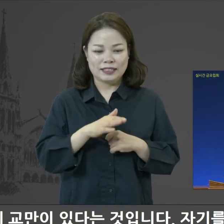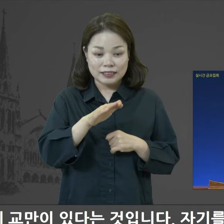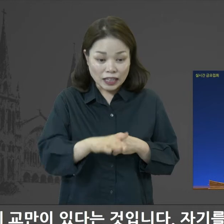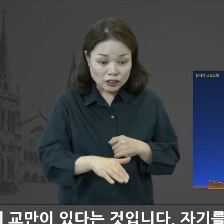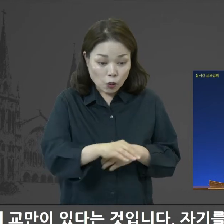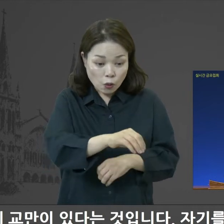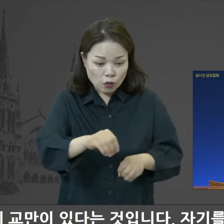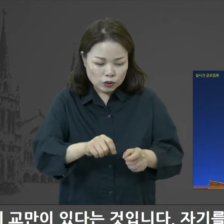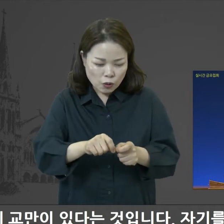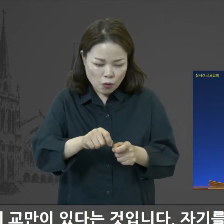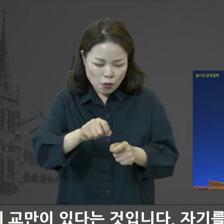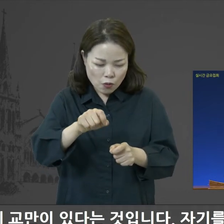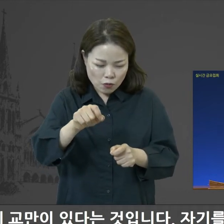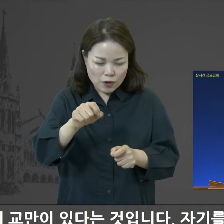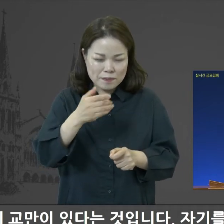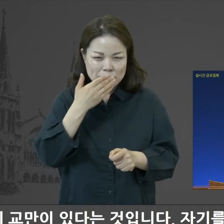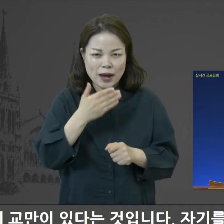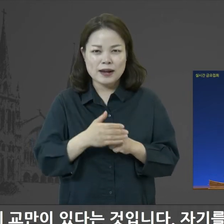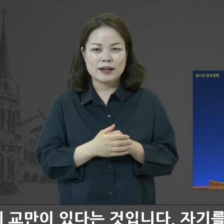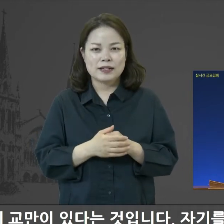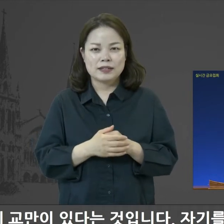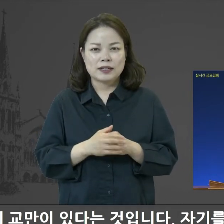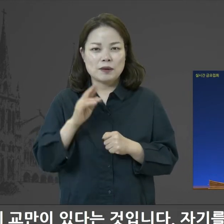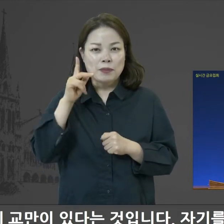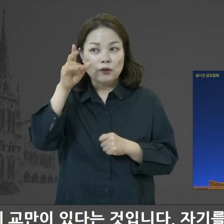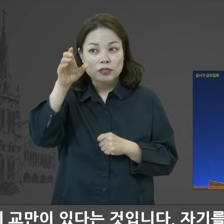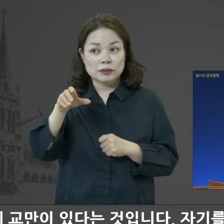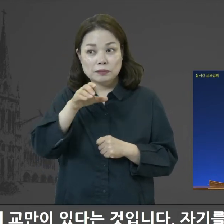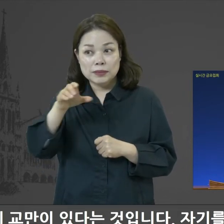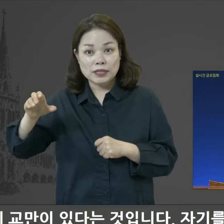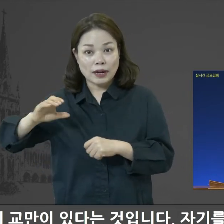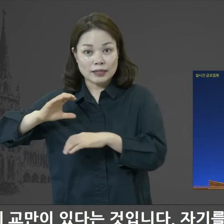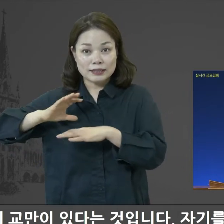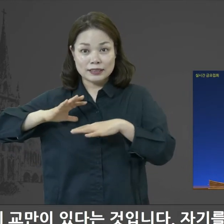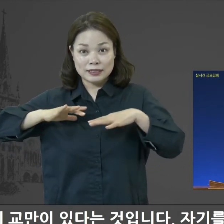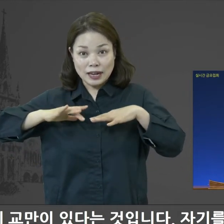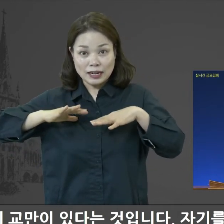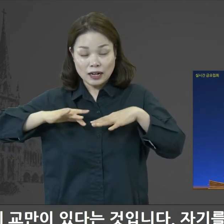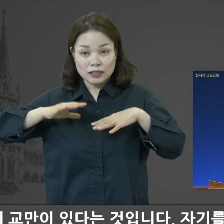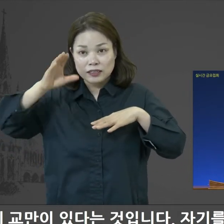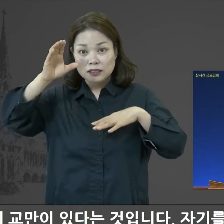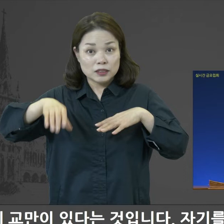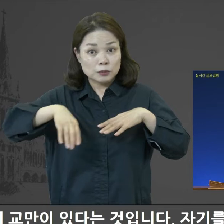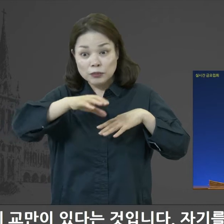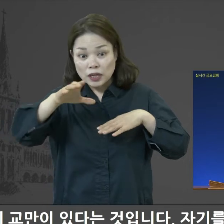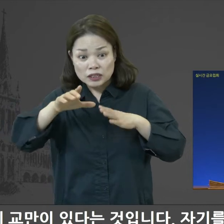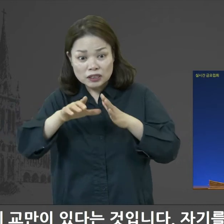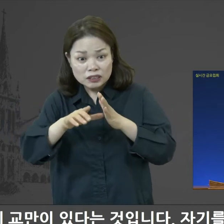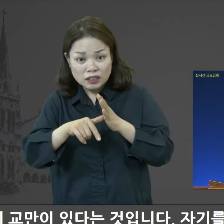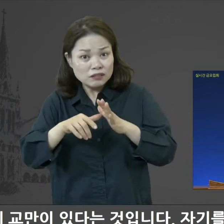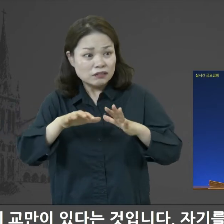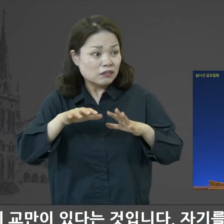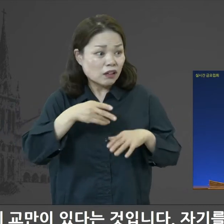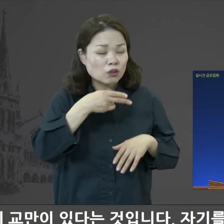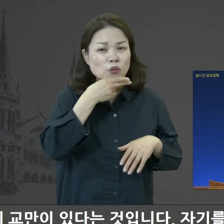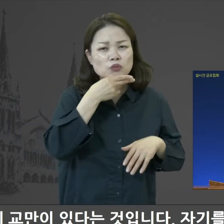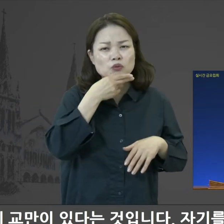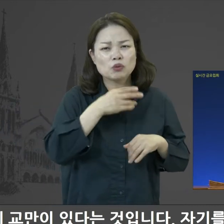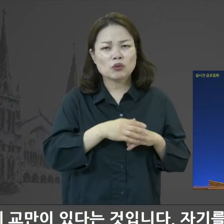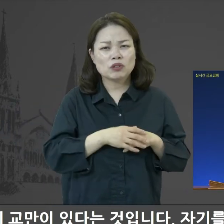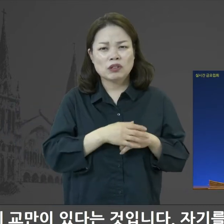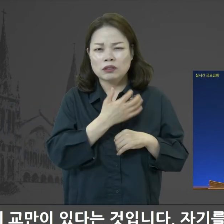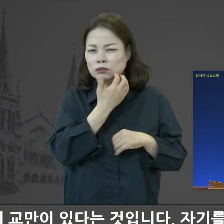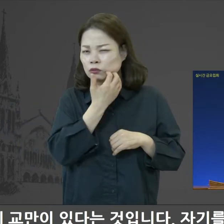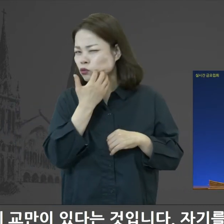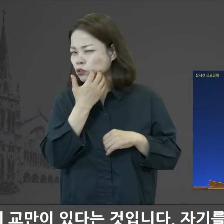오히려 오래 갑니다. 바울이 십자가를 자랑한다 그랬죠. 사실은 십자가는 절대로 당시의 문화에서 자랑거리가 될 수 없었습니다.